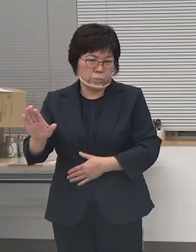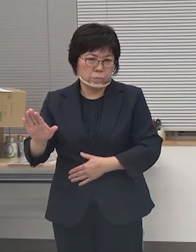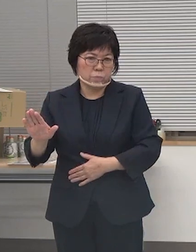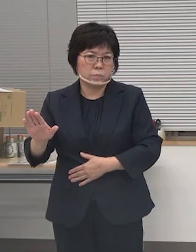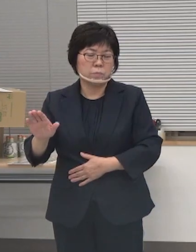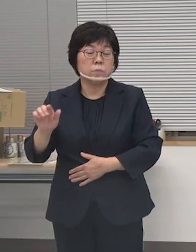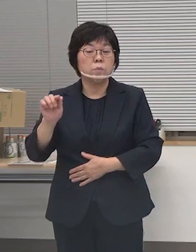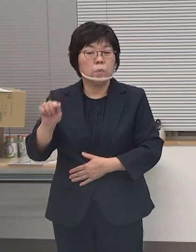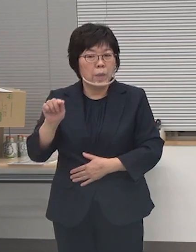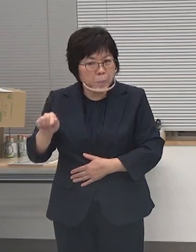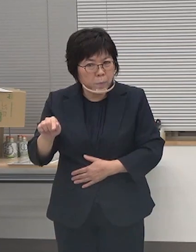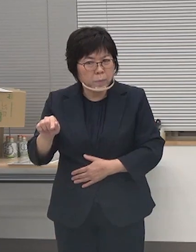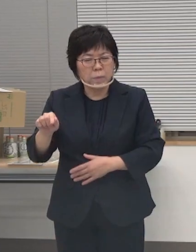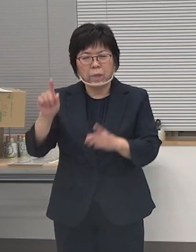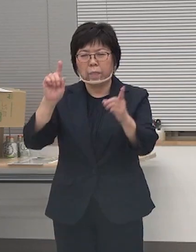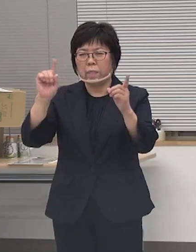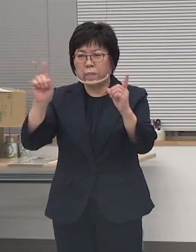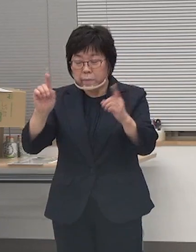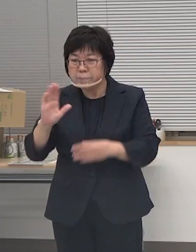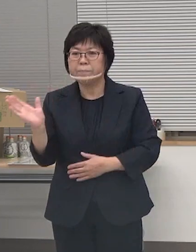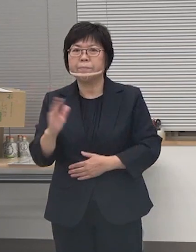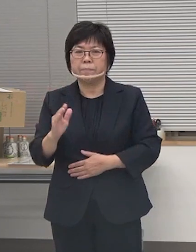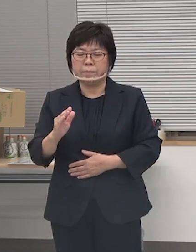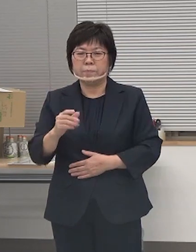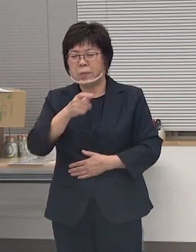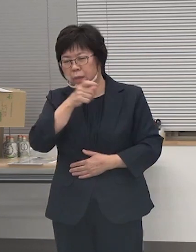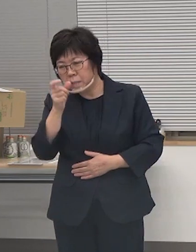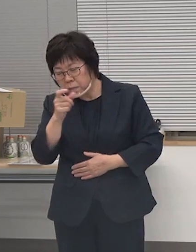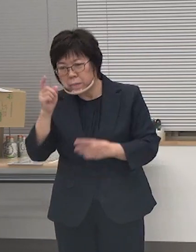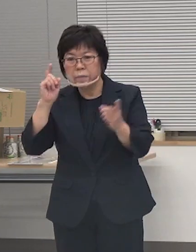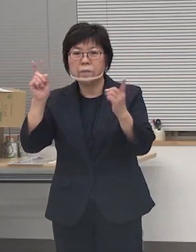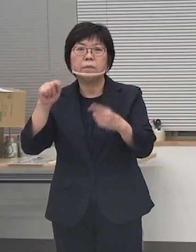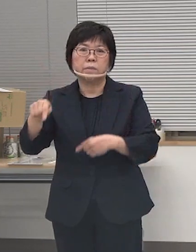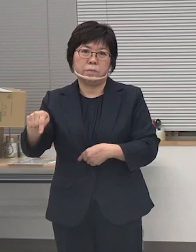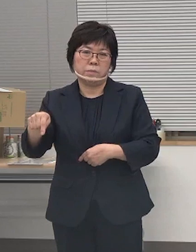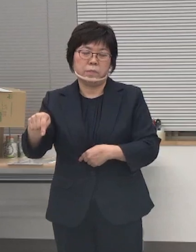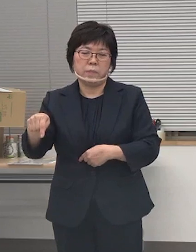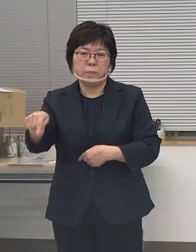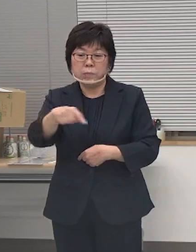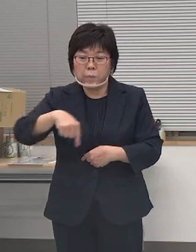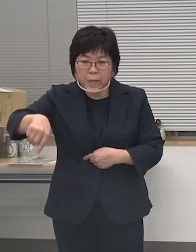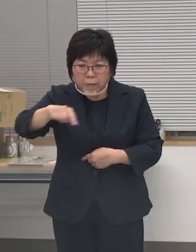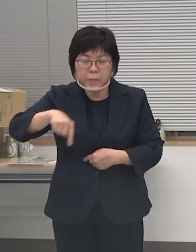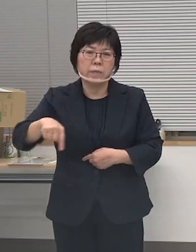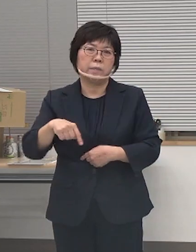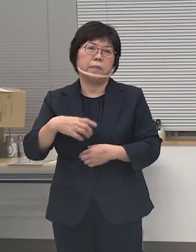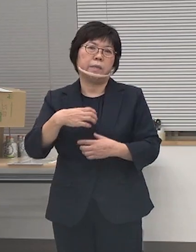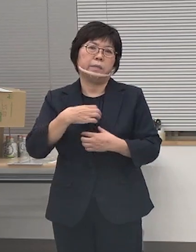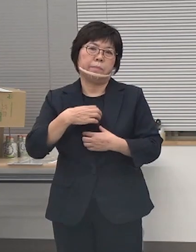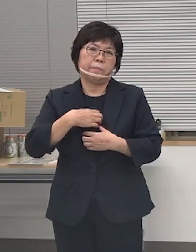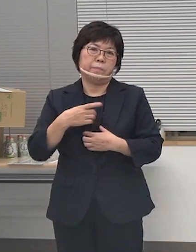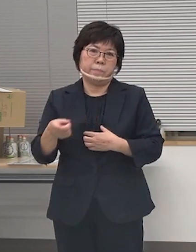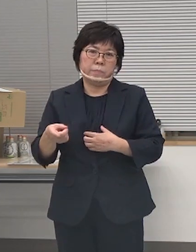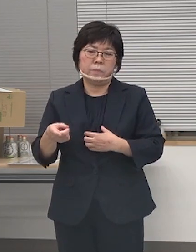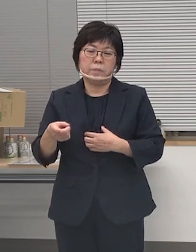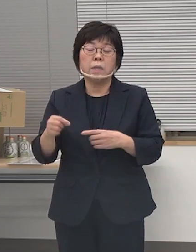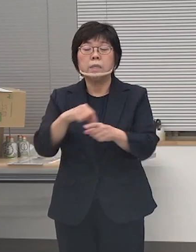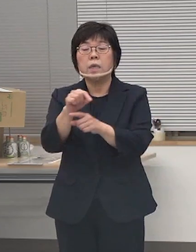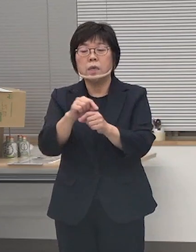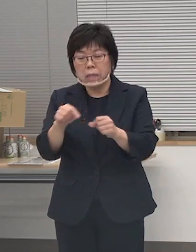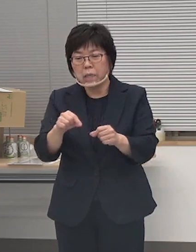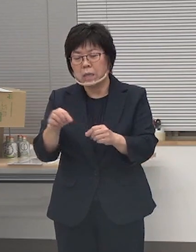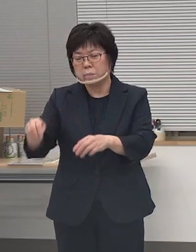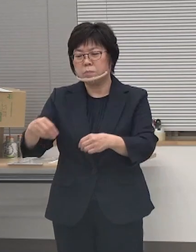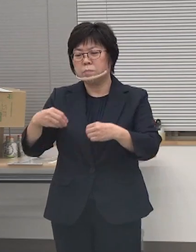ここについてもお願いでございますが、若い方々は相対的に軽症者が多いことは事実